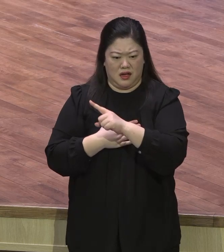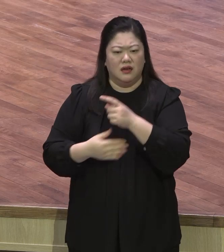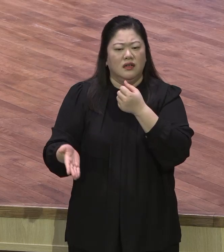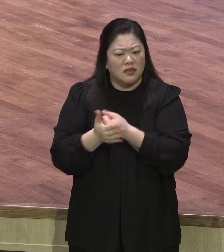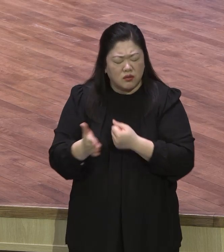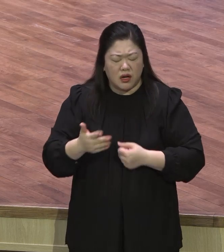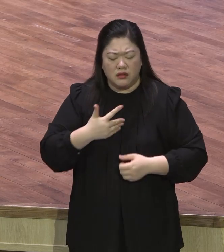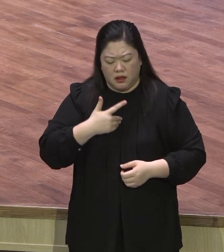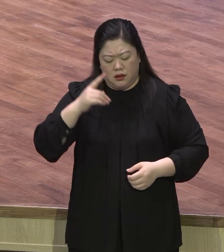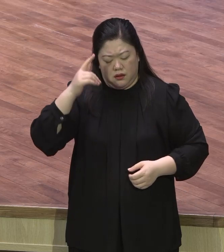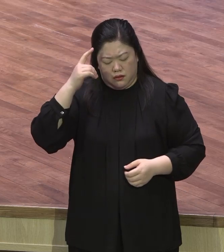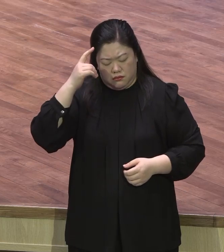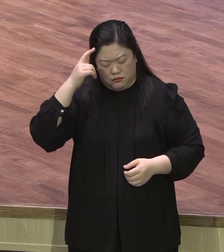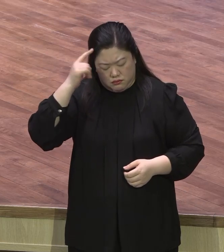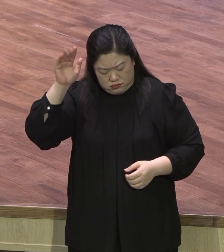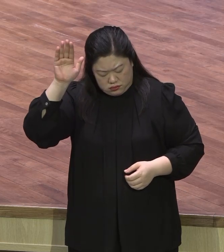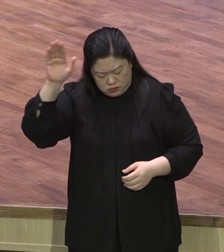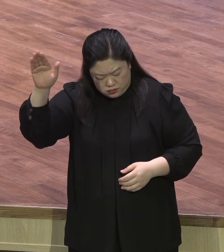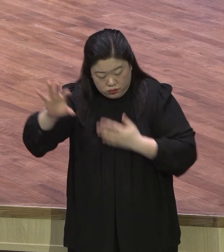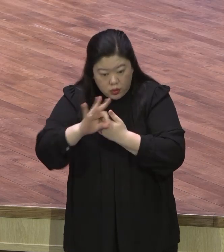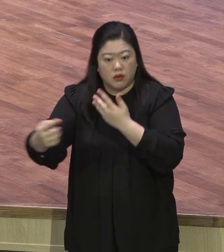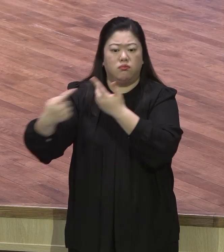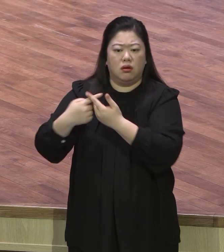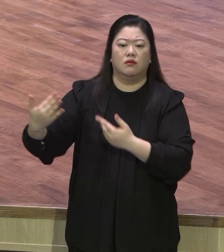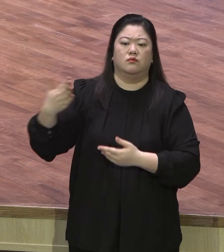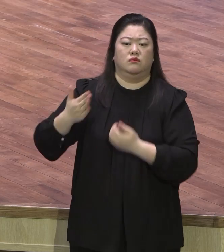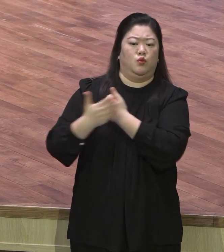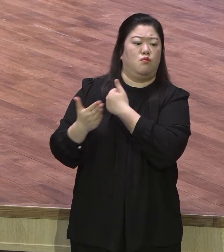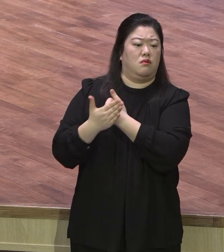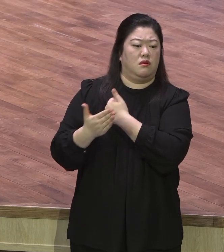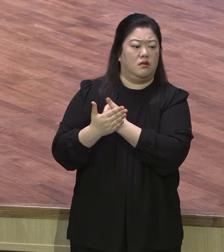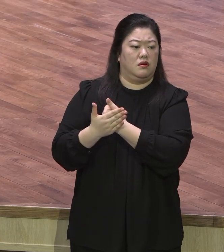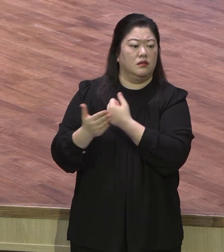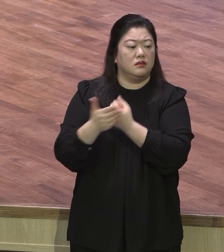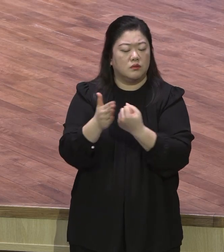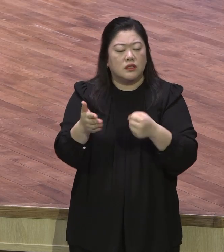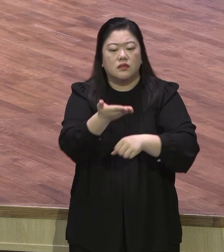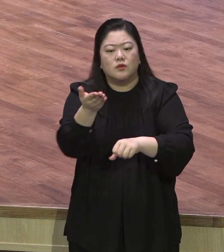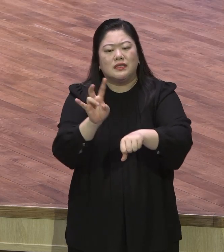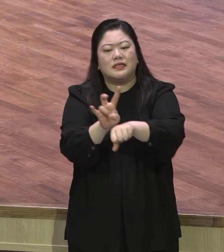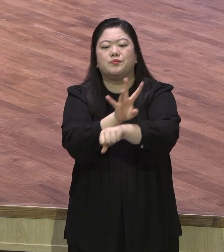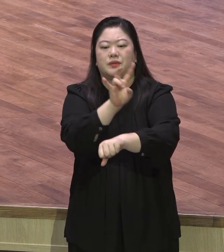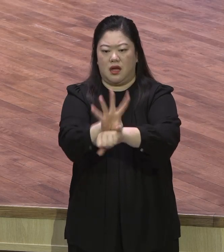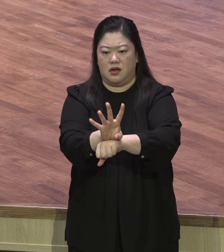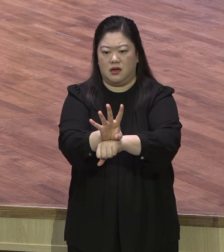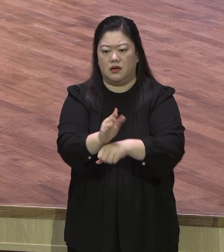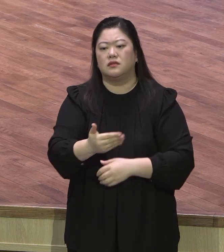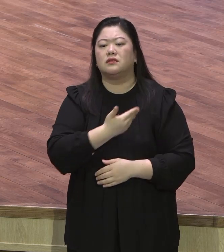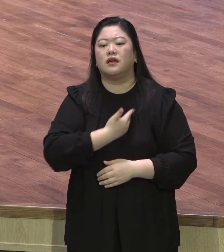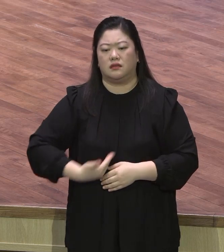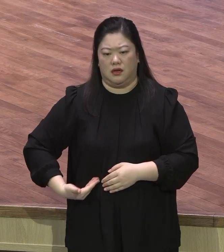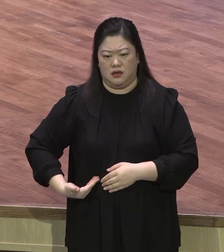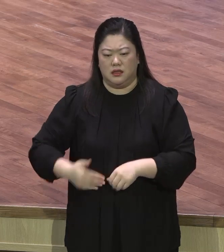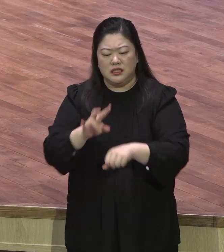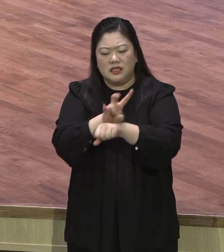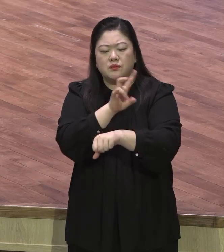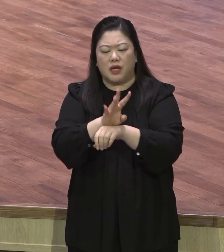중요한 것은 24시의 비밀룰이시 바랍니다. 24시 기도 어렵게 생각하지 마세요.